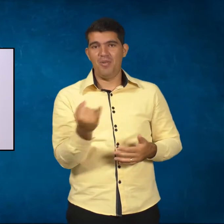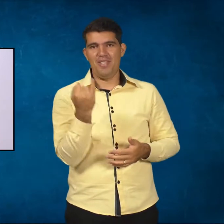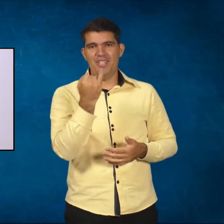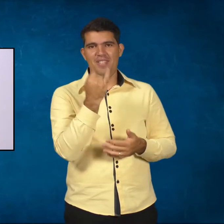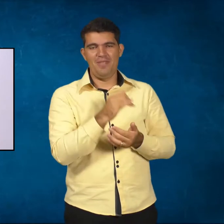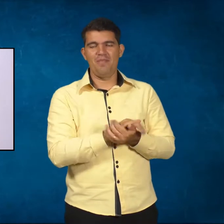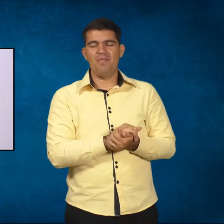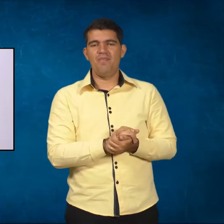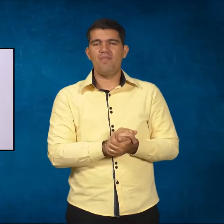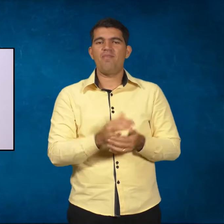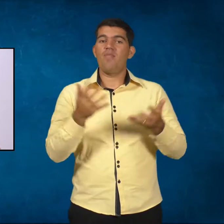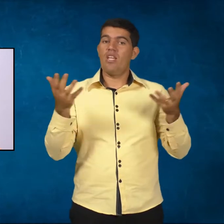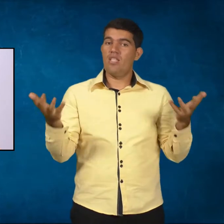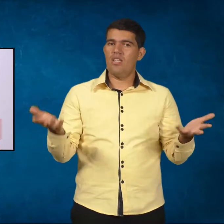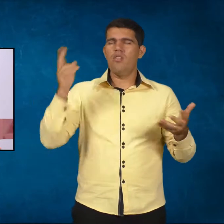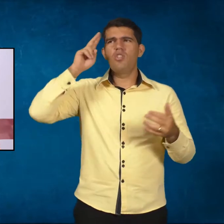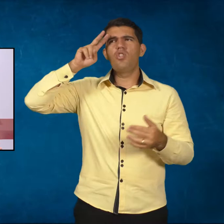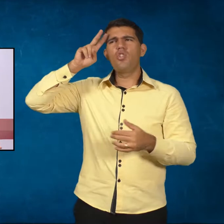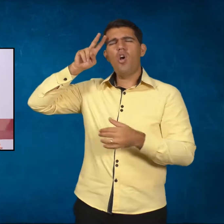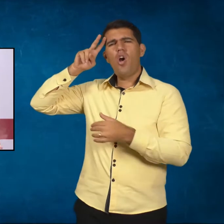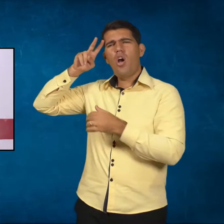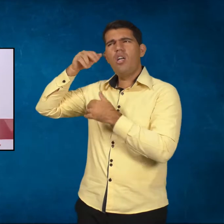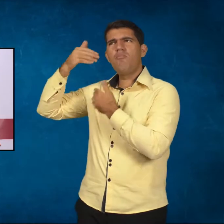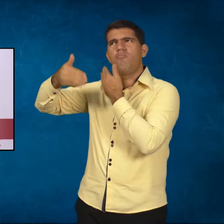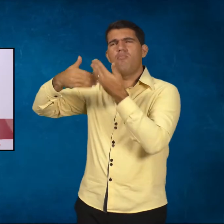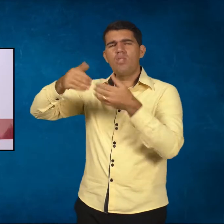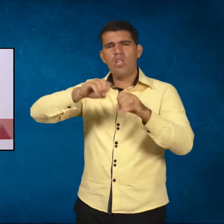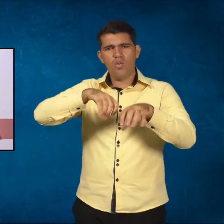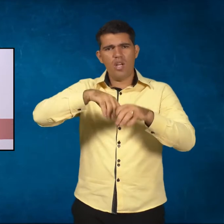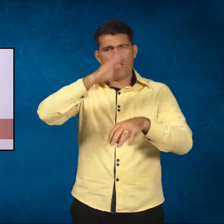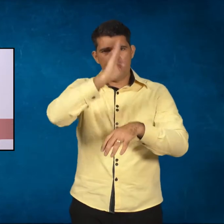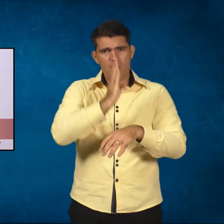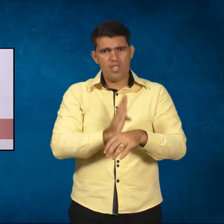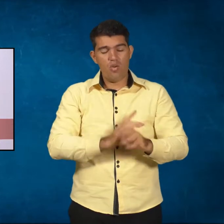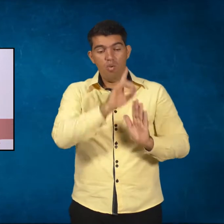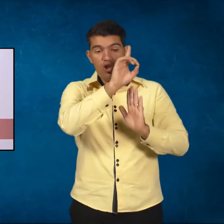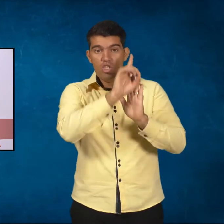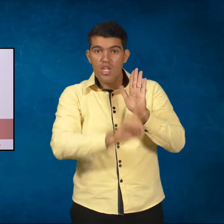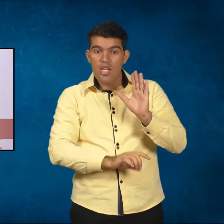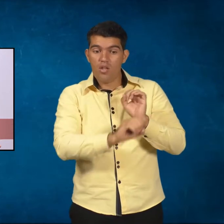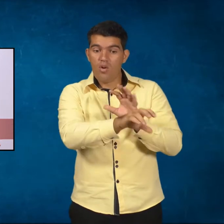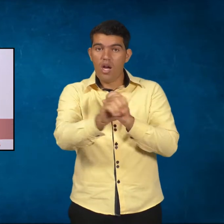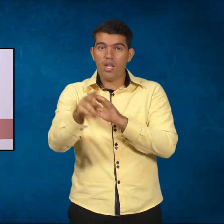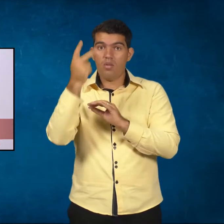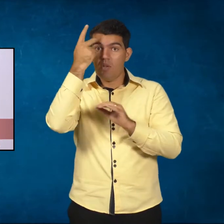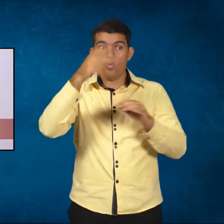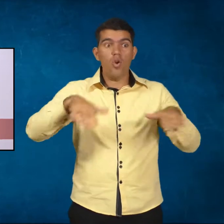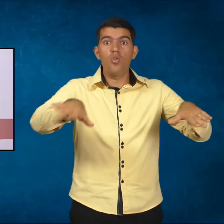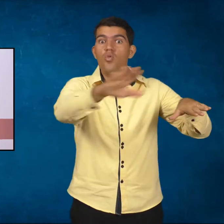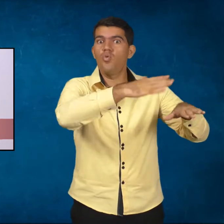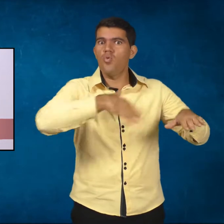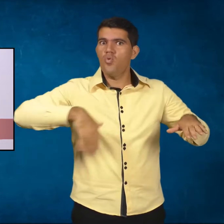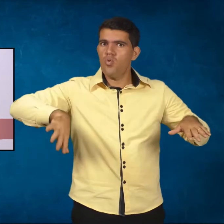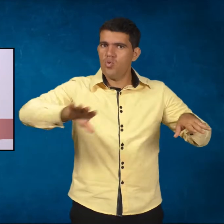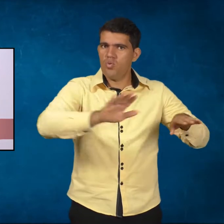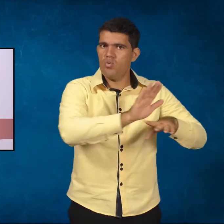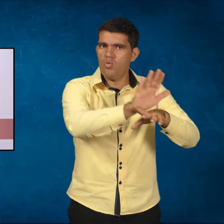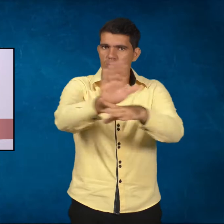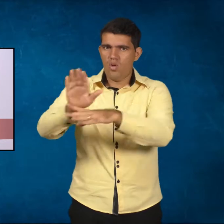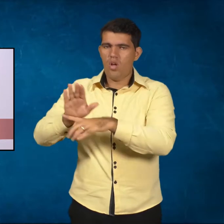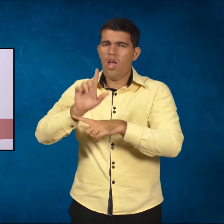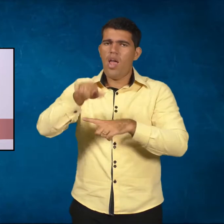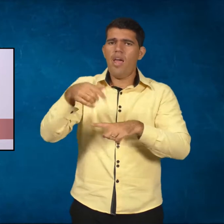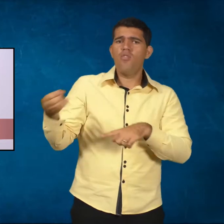relevante na história da educação brasileira o direito à educação para todos ele é muito